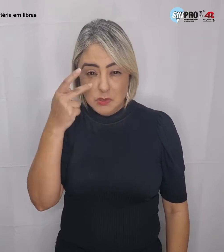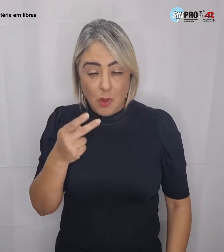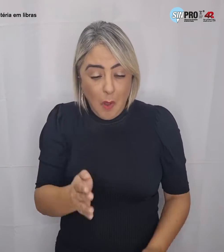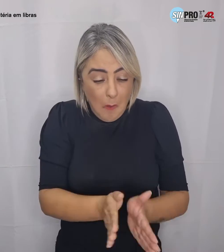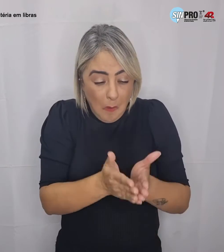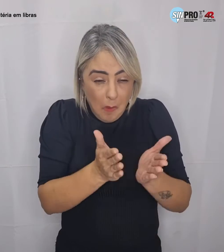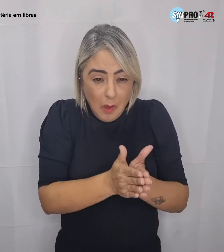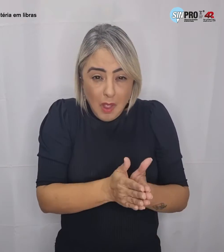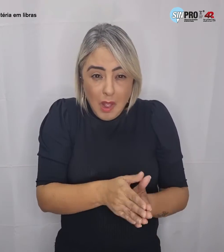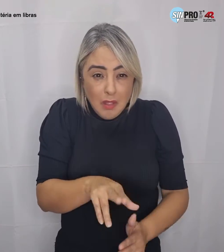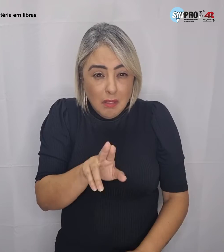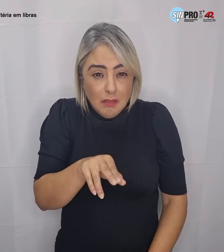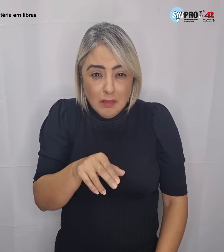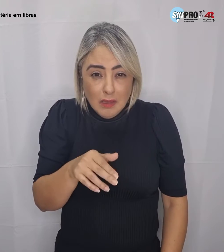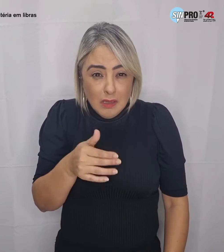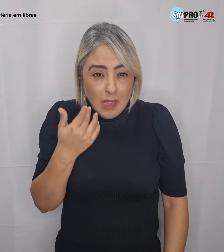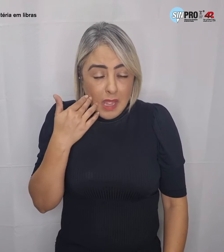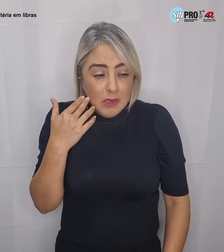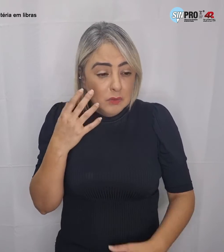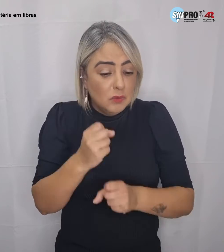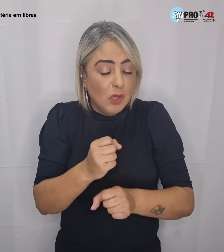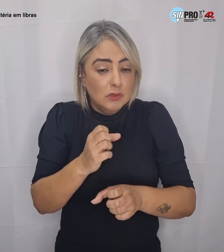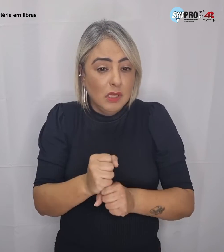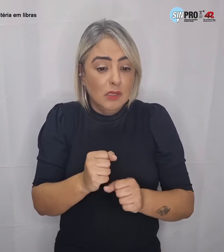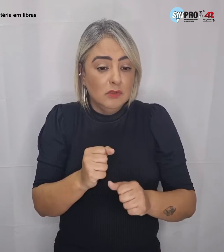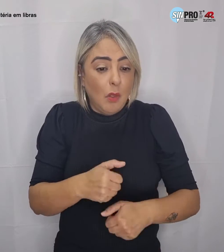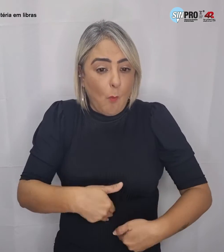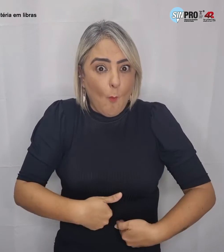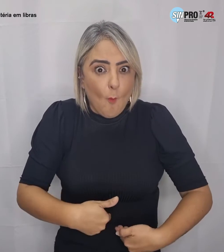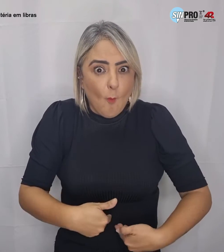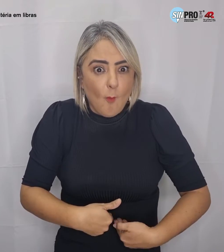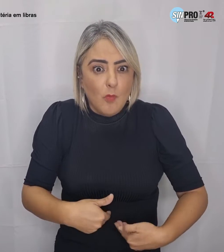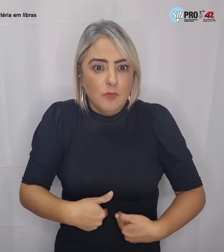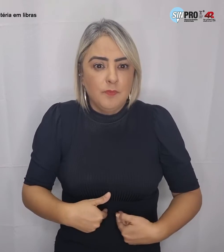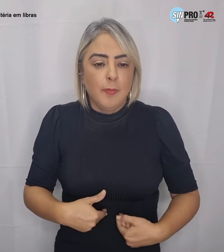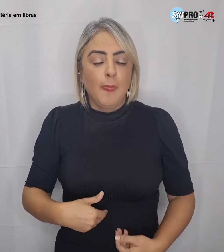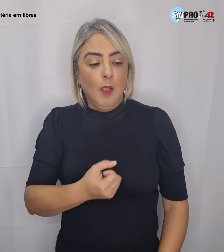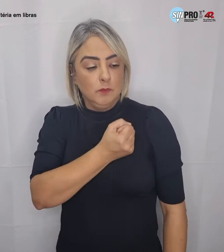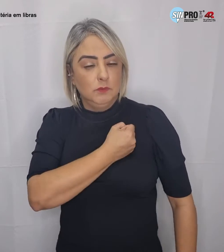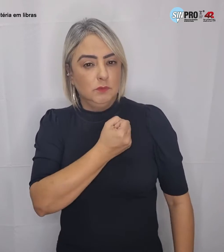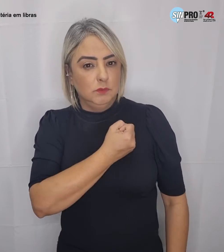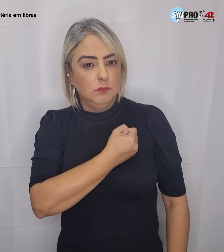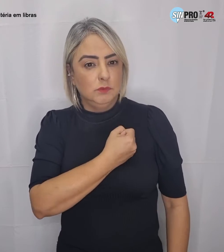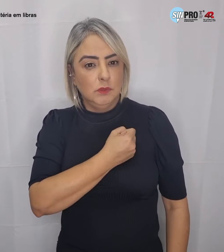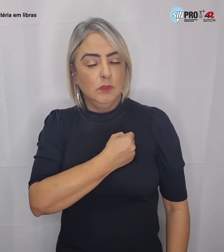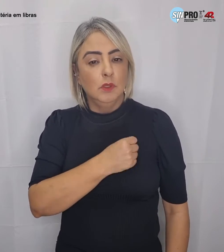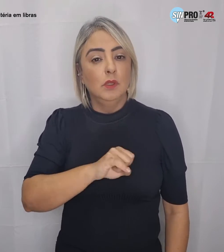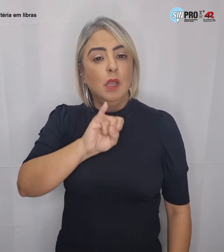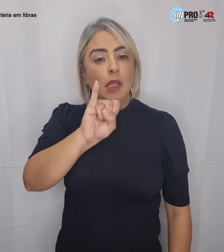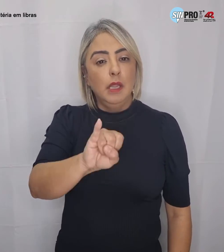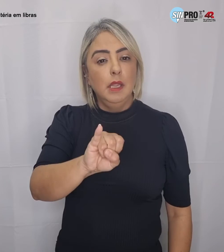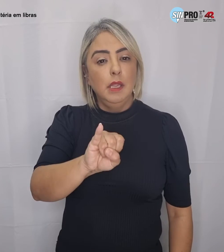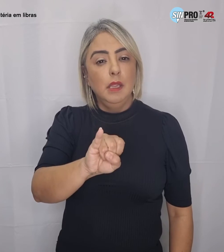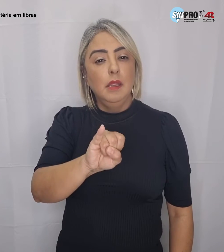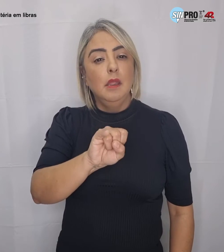miseráveis nem sequer era o total de famintos. Os dados são do Instituto